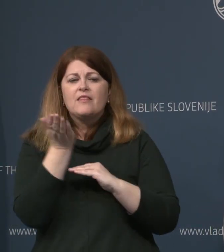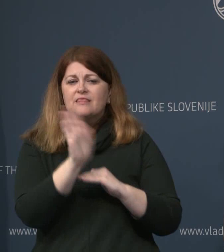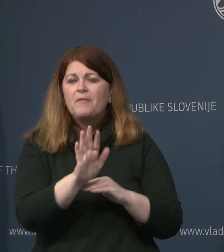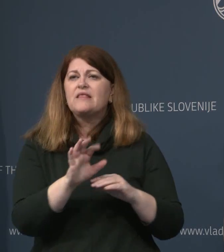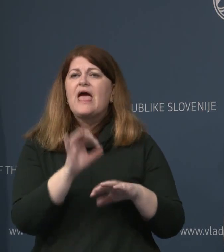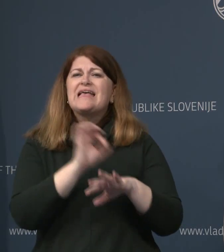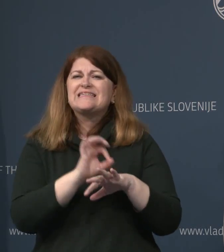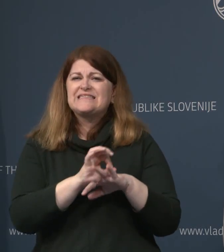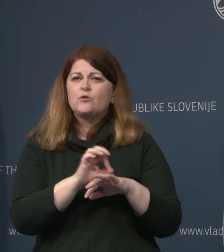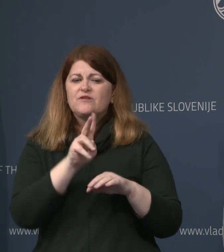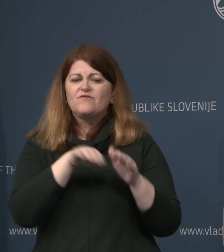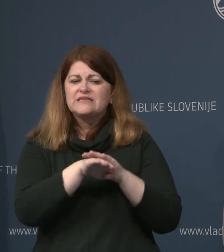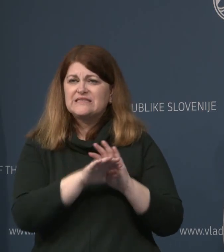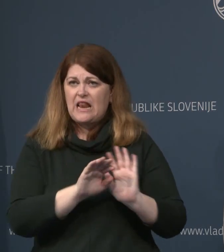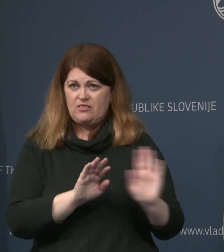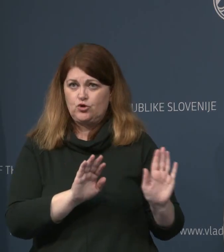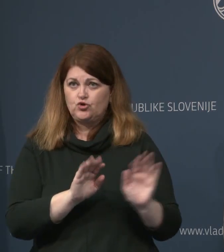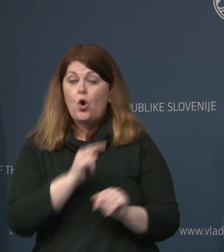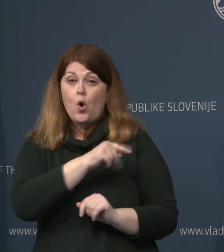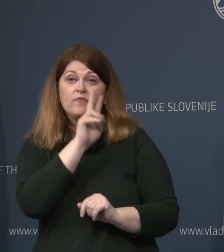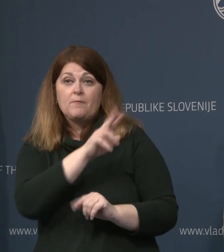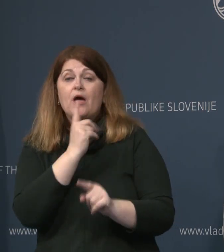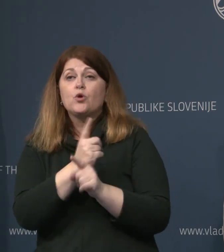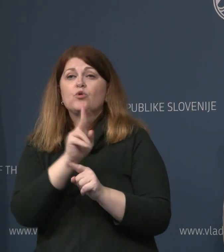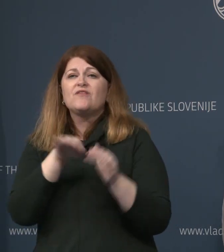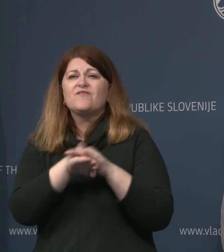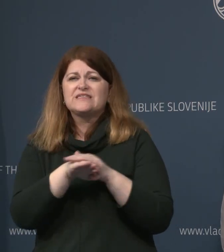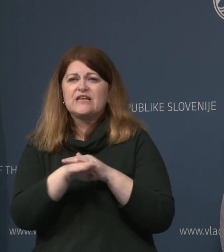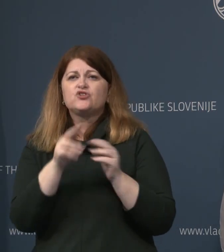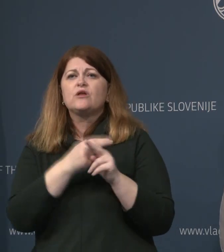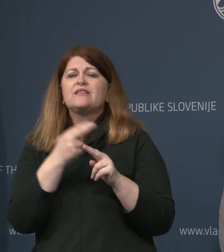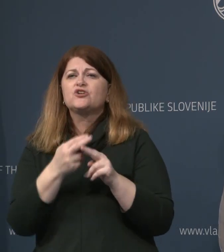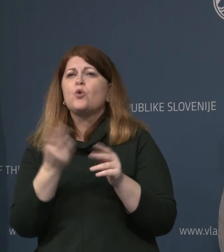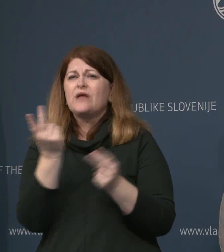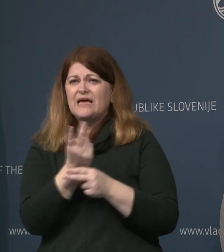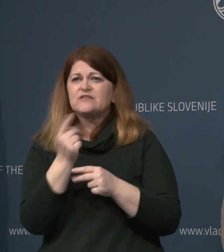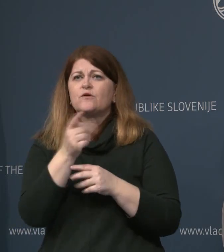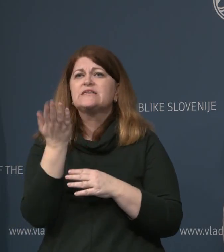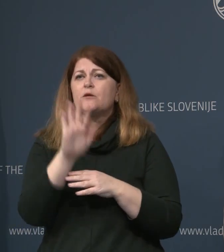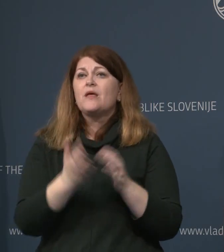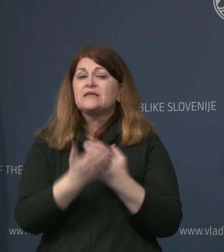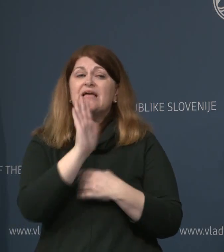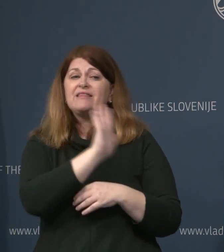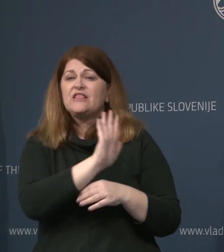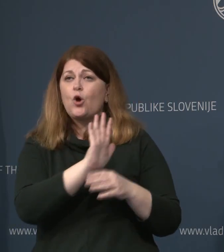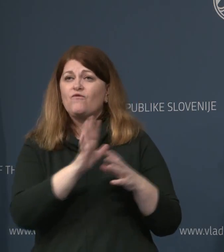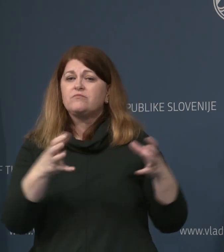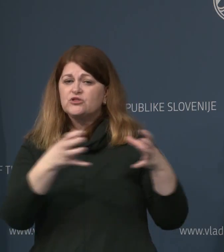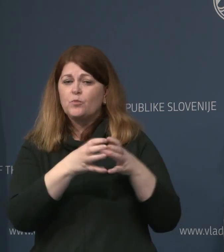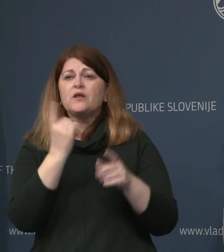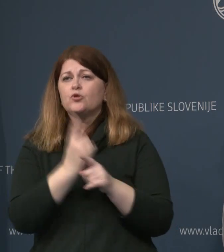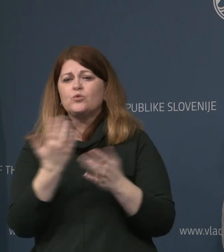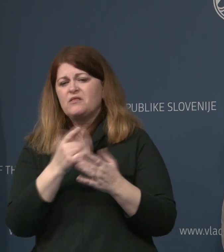namenjena zdravstvu še v našem skladišču. Mi imamo tudi v skladišču državnih rezerv, ki so namenjeni za naše strukture, tudi